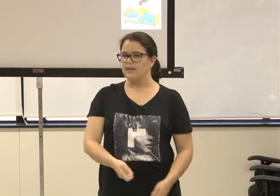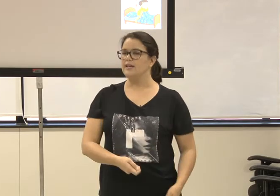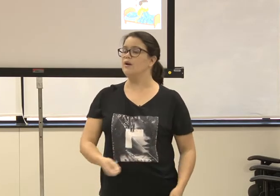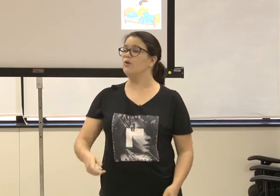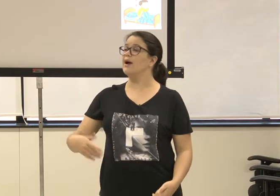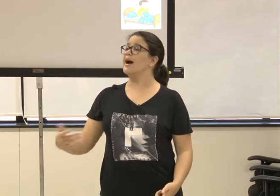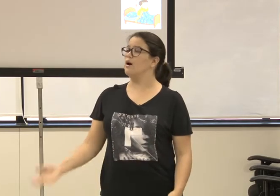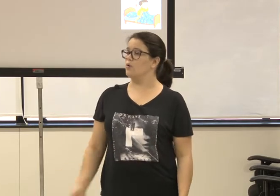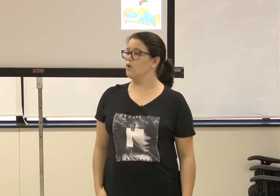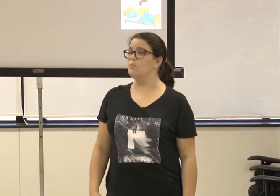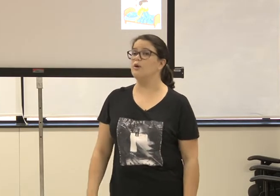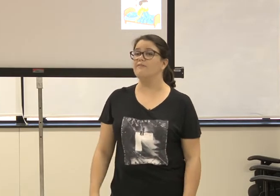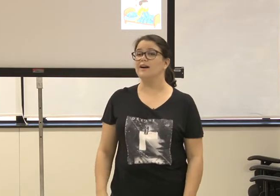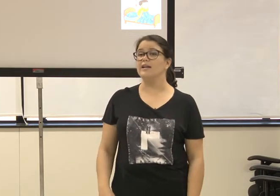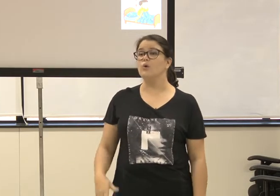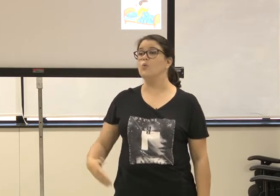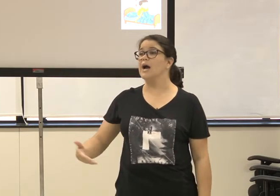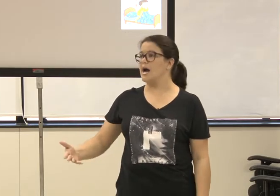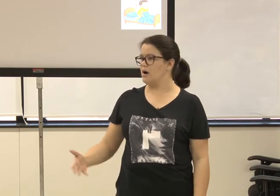E o carro? Como eu lavaria um carro?